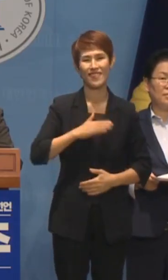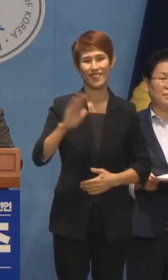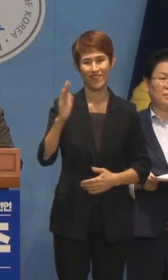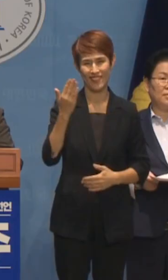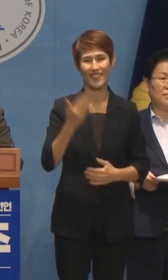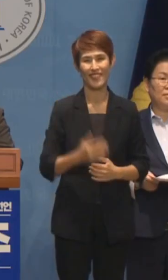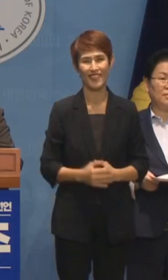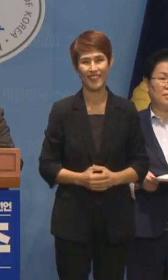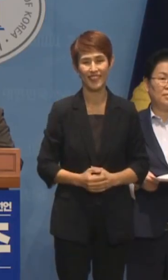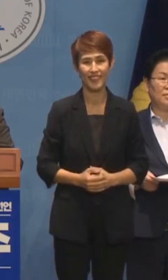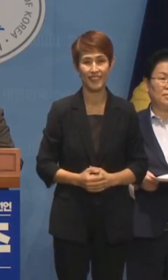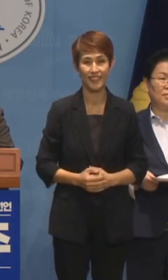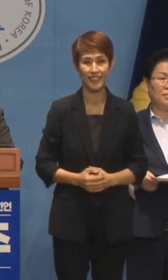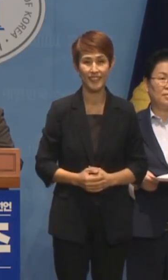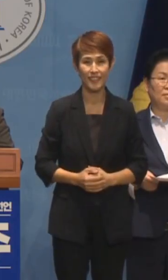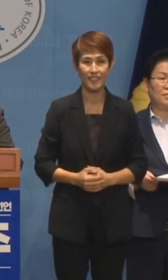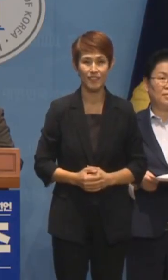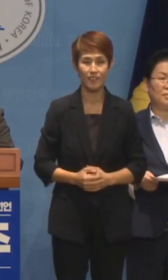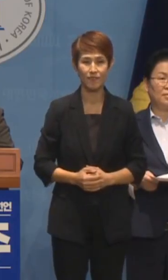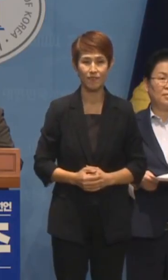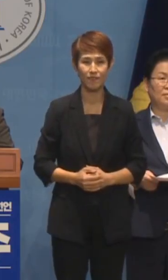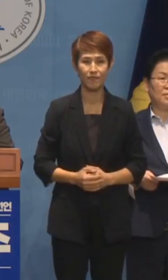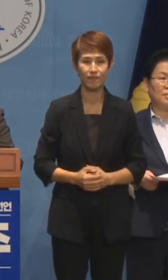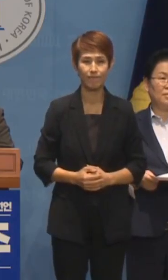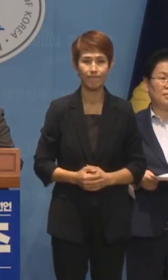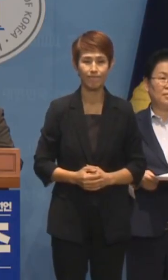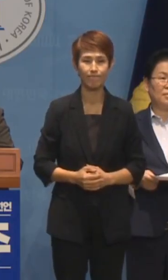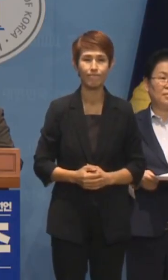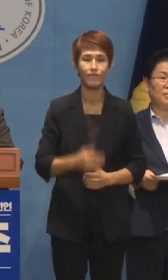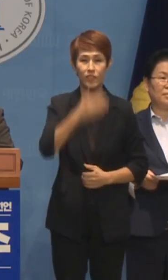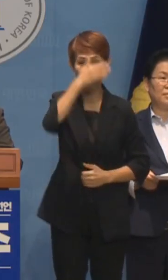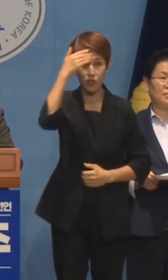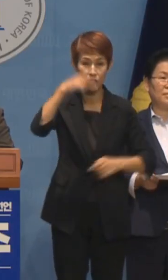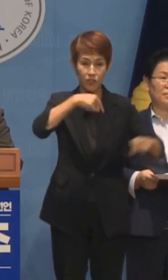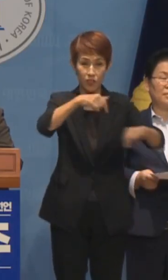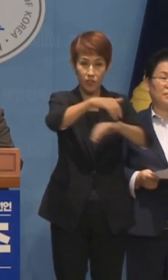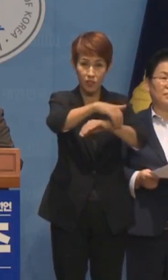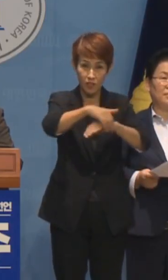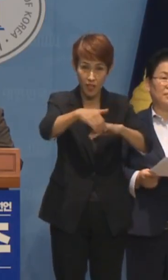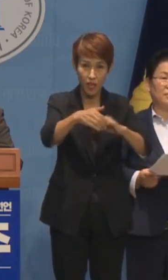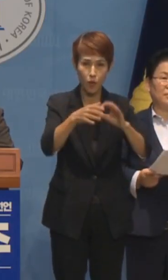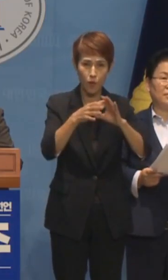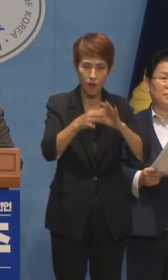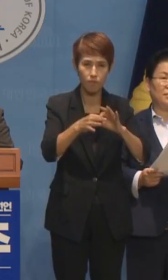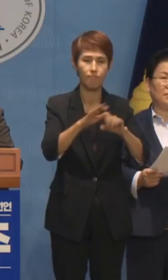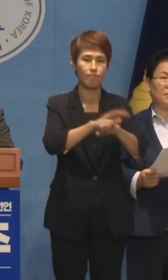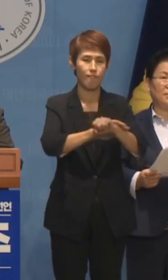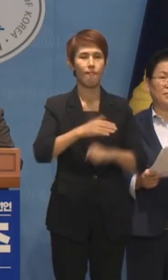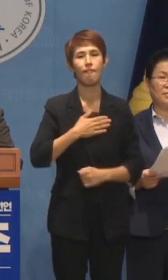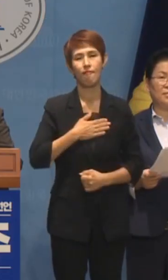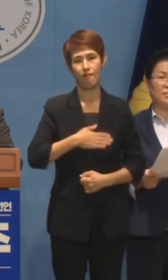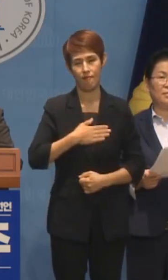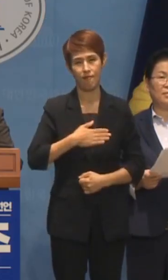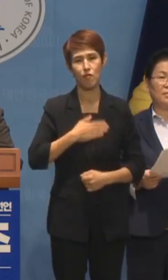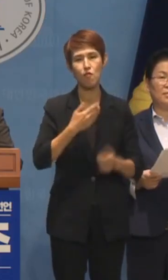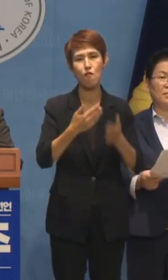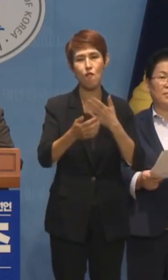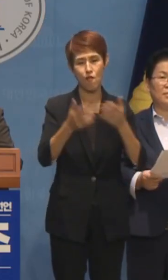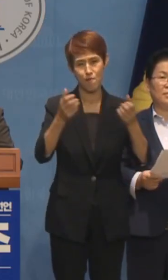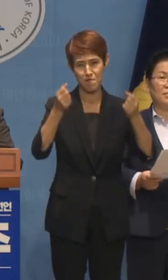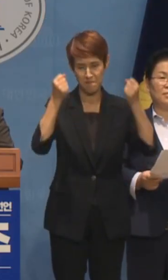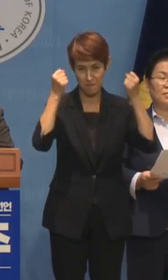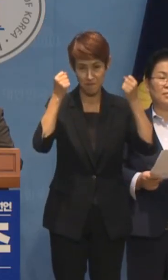시간이었습니다. 저는 이렇게 켜켜이 쌓아온 다층적인 청년 정책에 대한 깊은 이해와 그리고 경험을